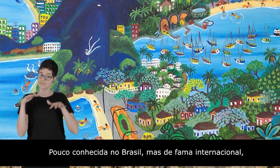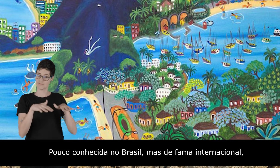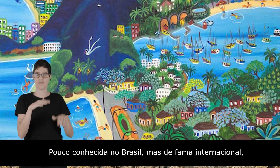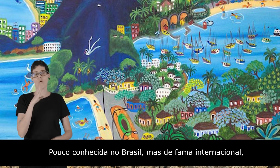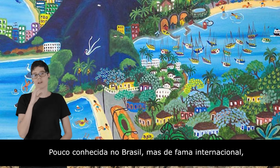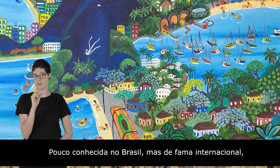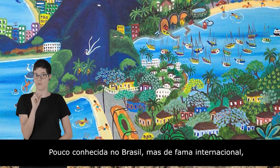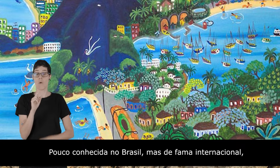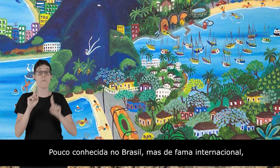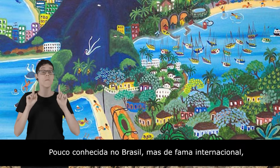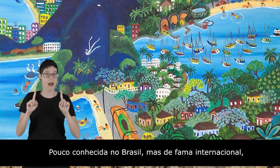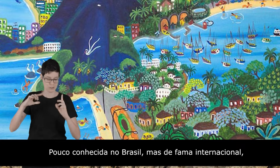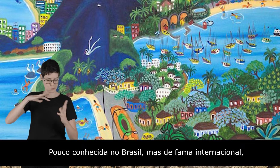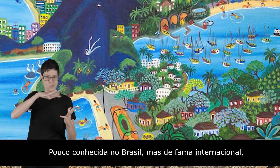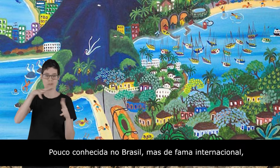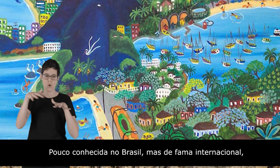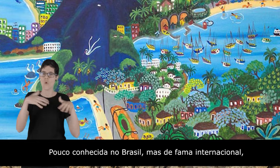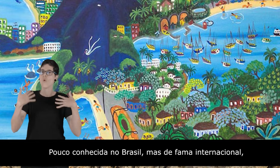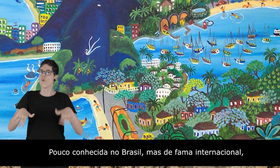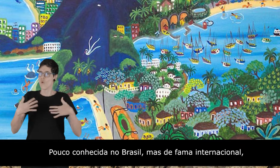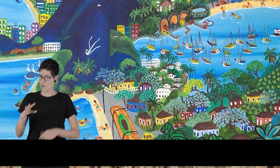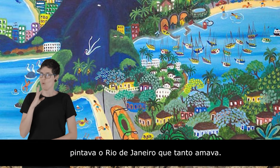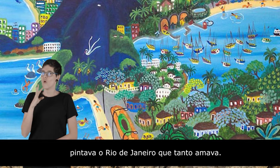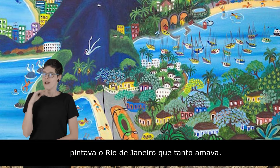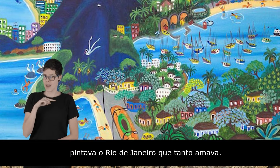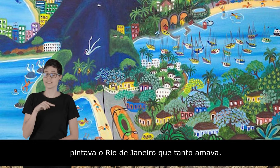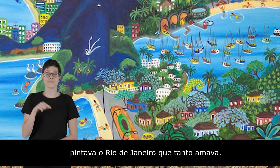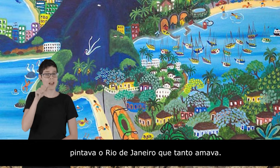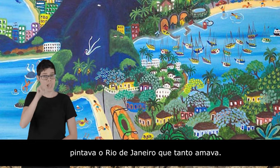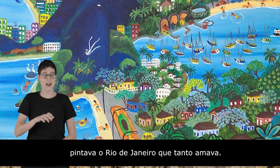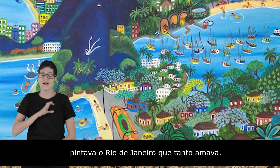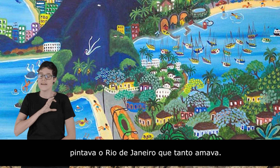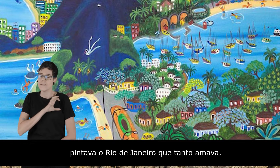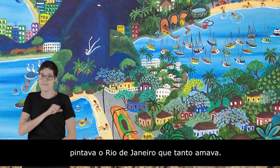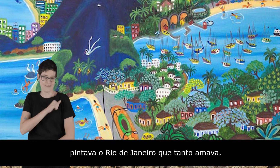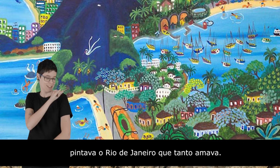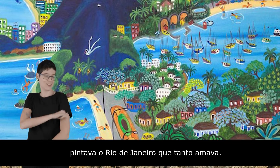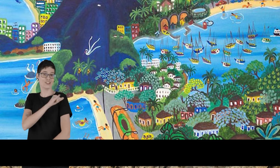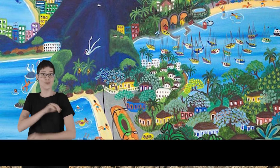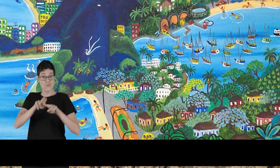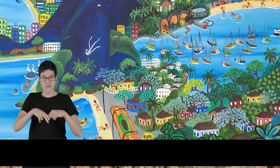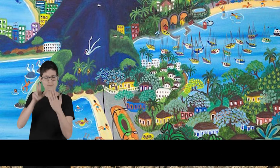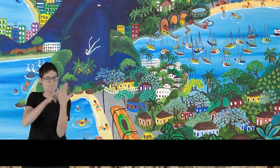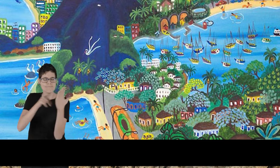Pouco conhecida no Brasil, mas de fama internacional, pintava o Rio de Janeiro que tanto amava.